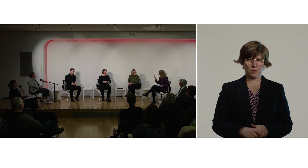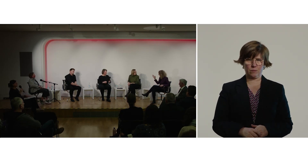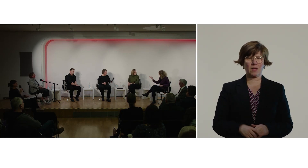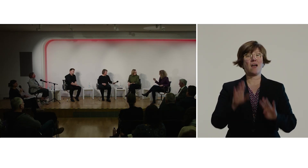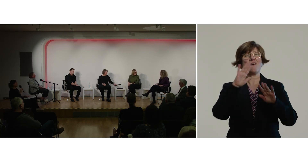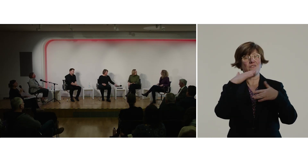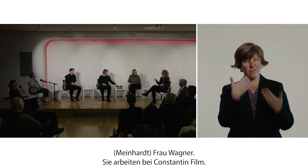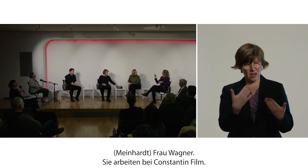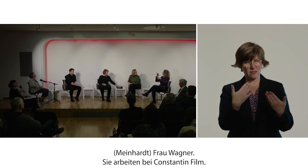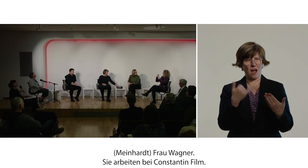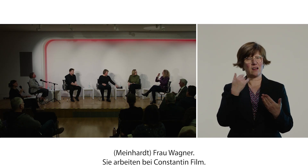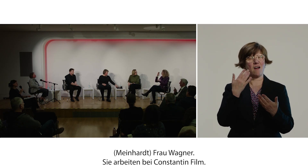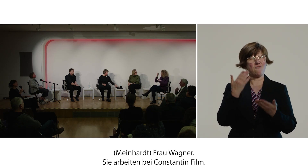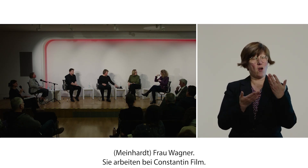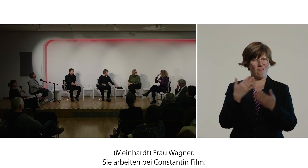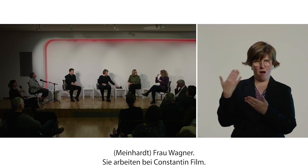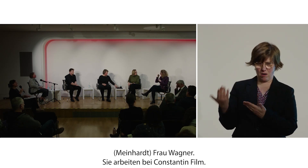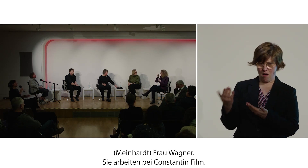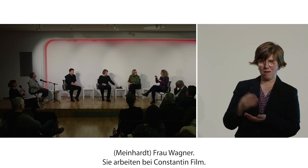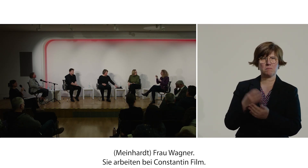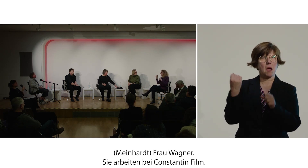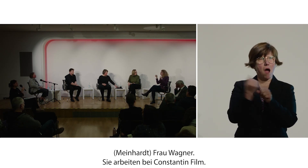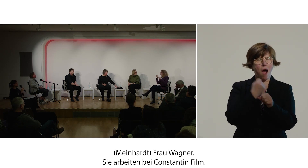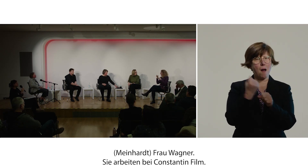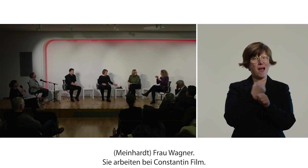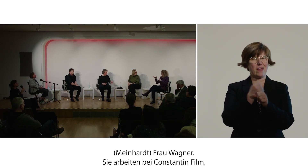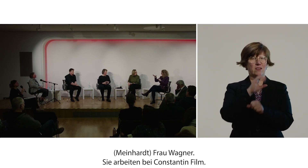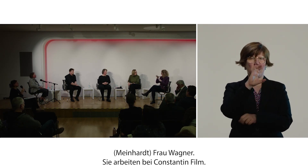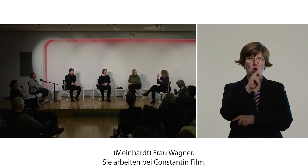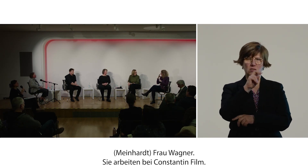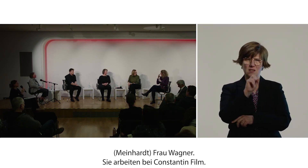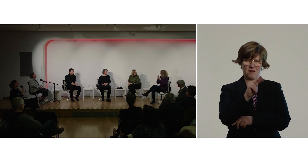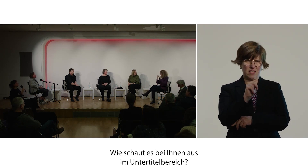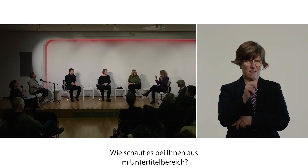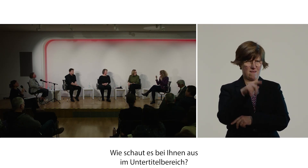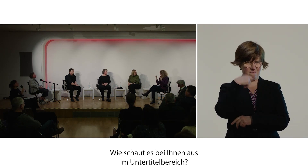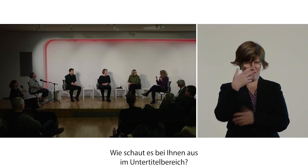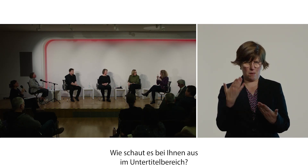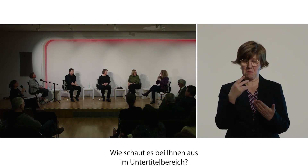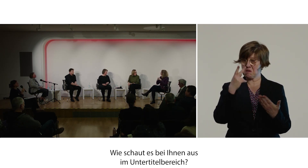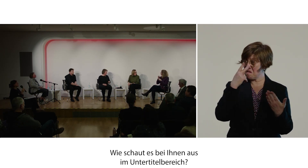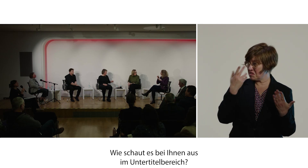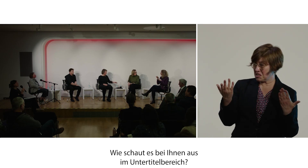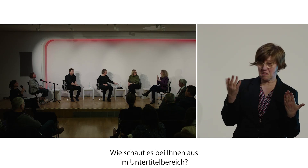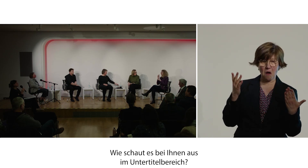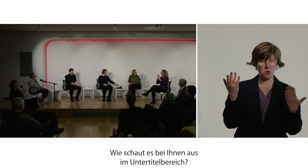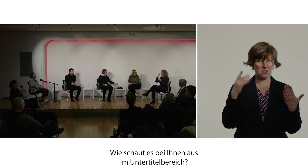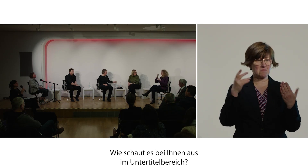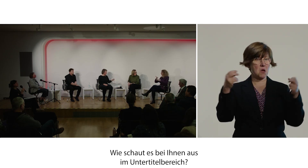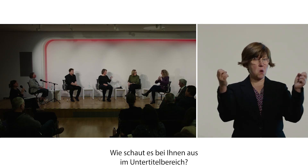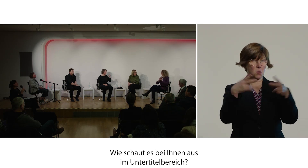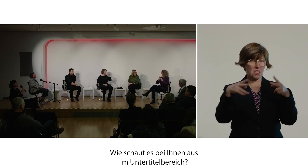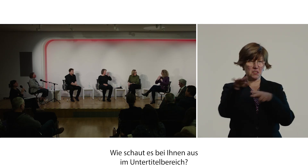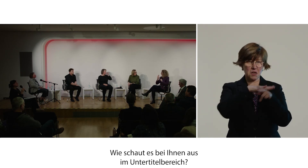Vielen Dank. Frau Wagner, Sie arbeiten bei Konstantin Film. Wie schaut es bei Ihnen aus im